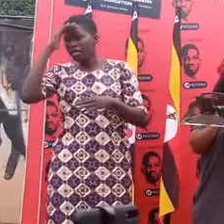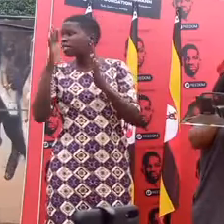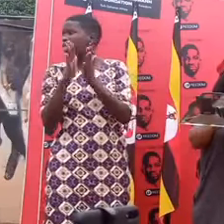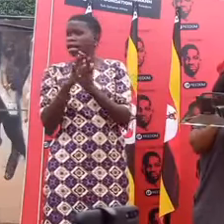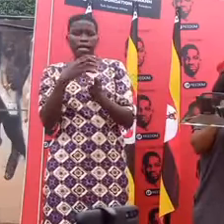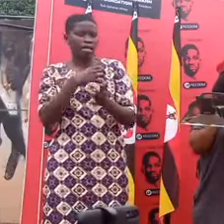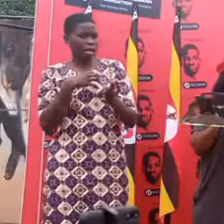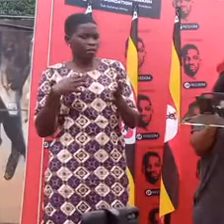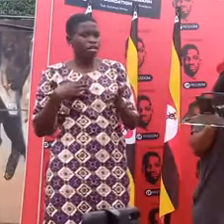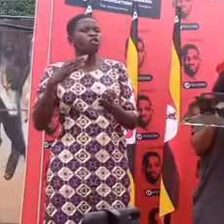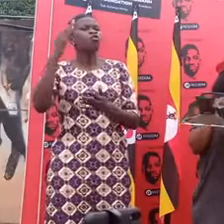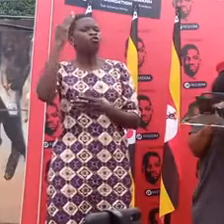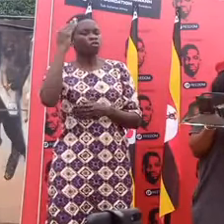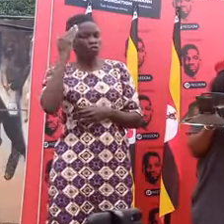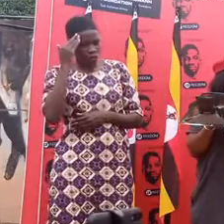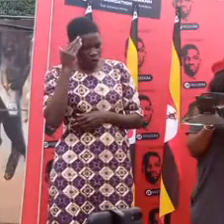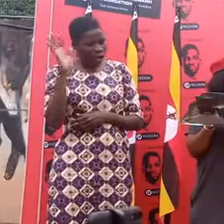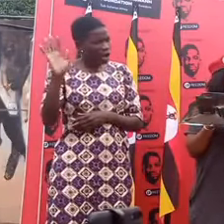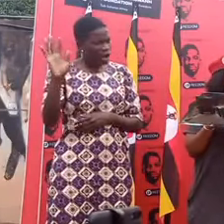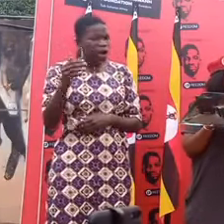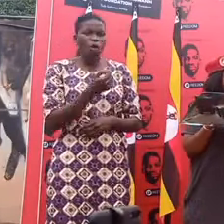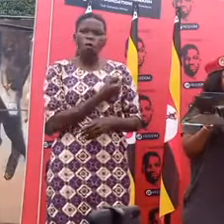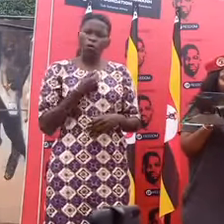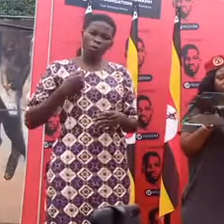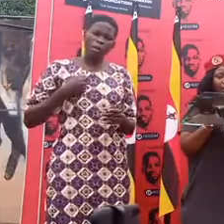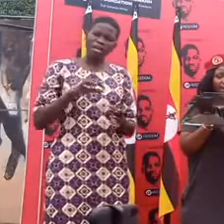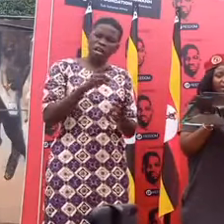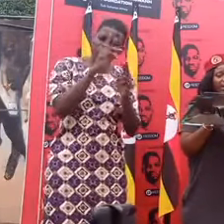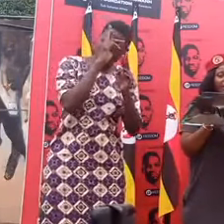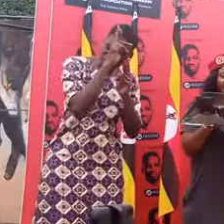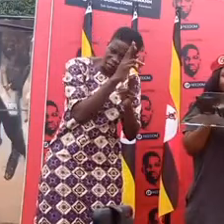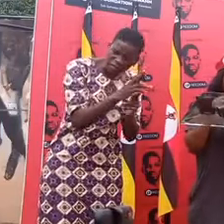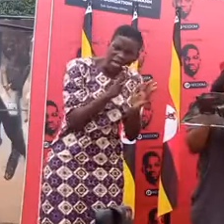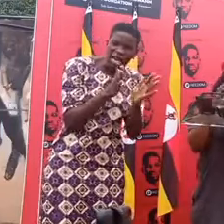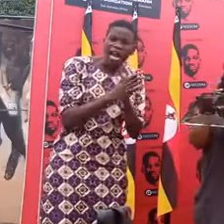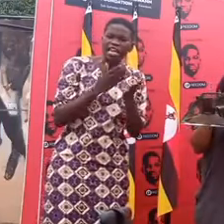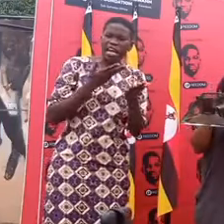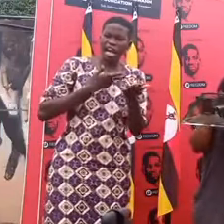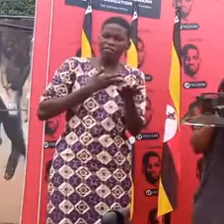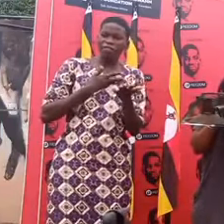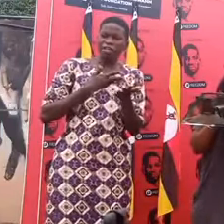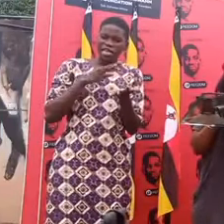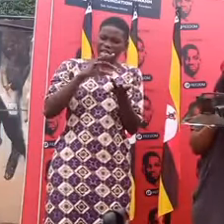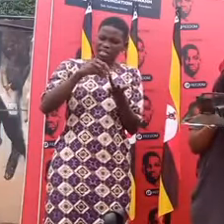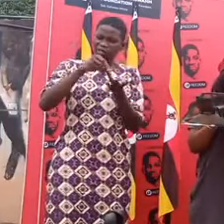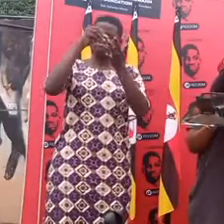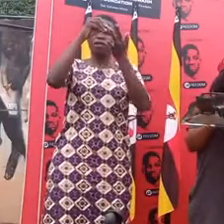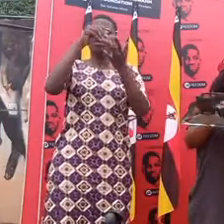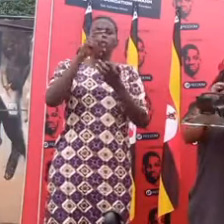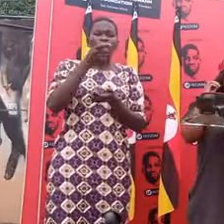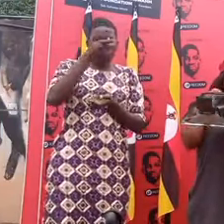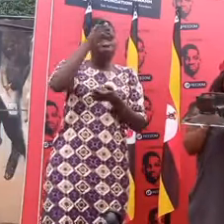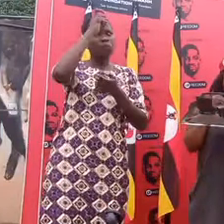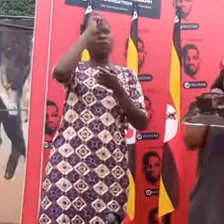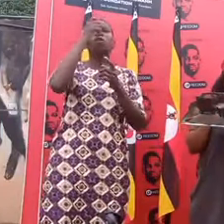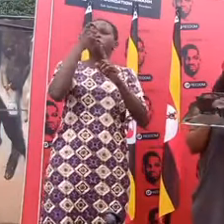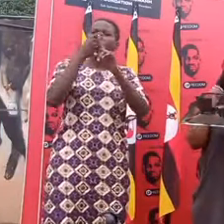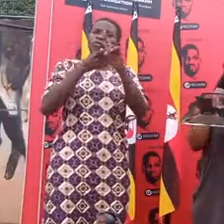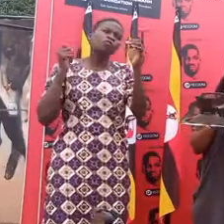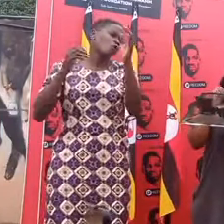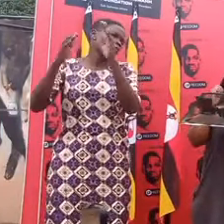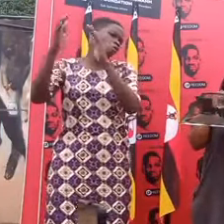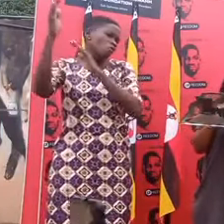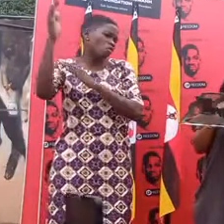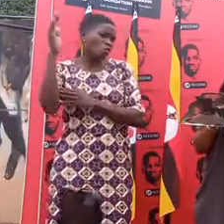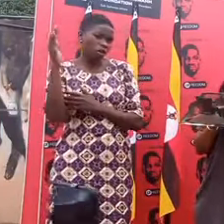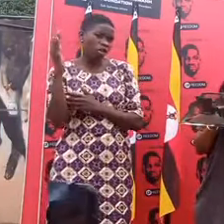our catch tea, what he changed out. I'm after getting out. The Chava take a walk. I think Kubanga, Baba